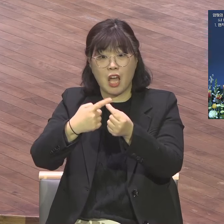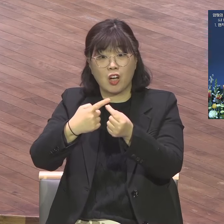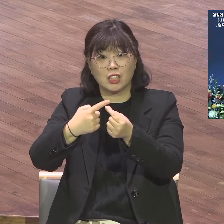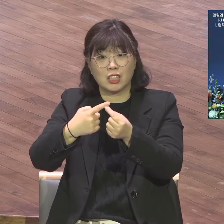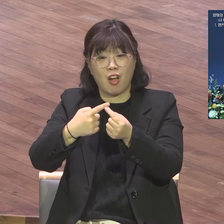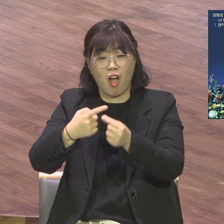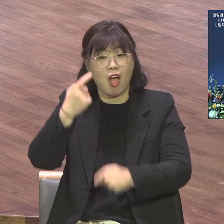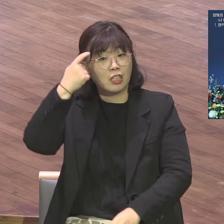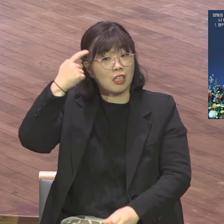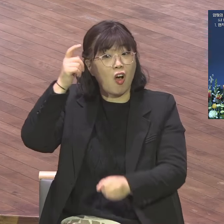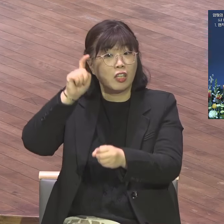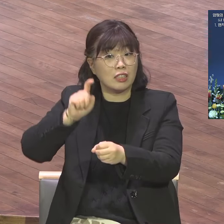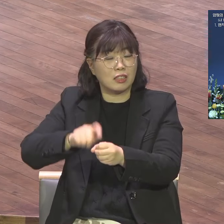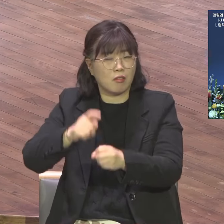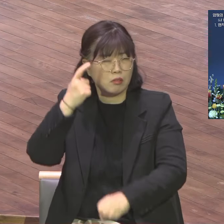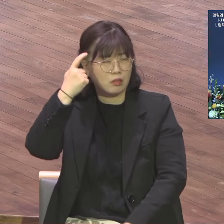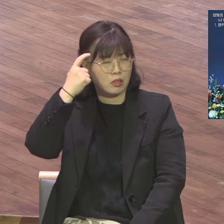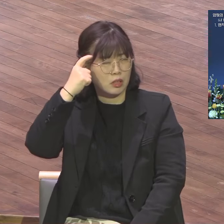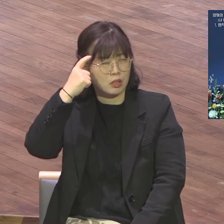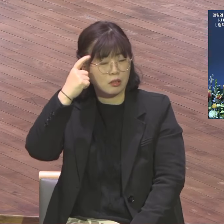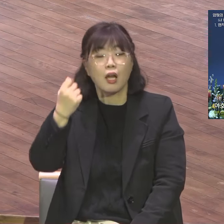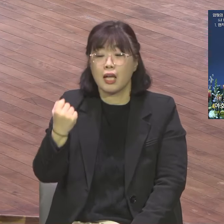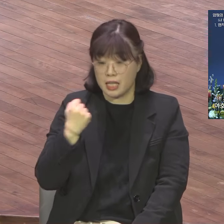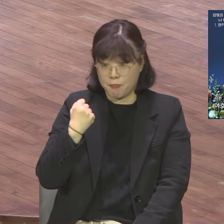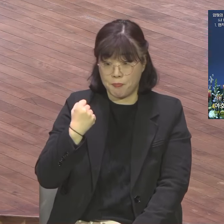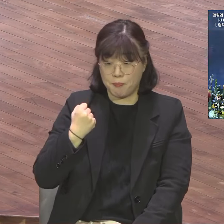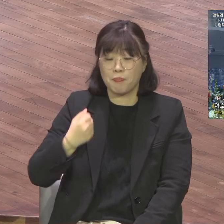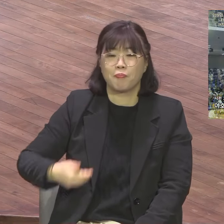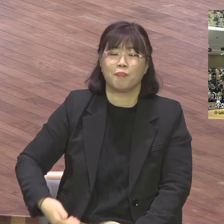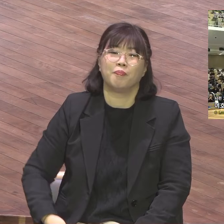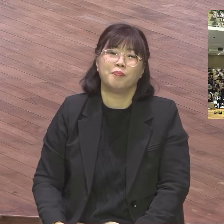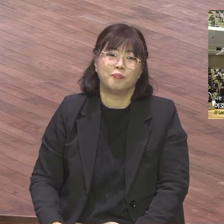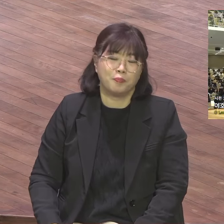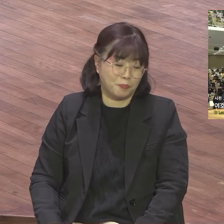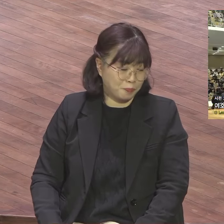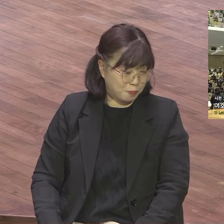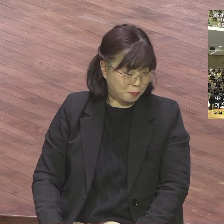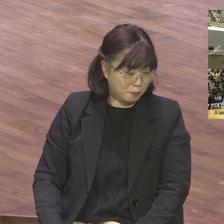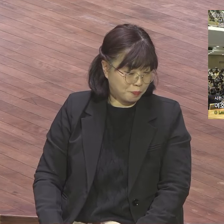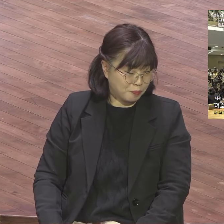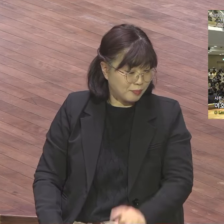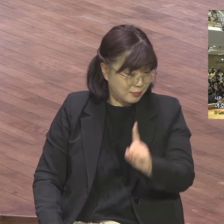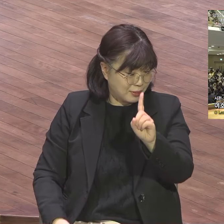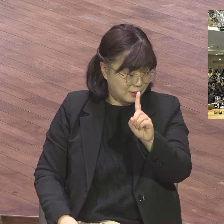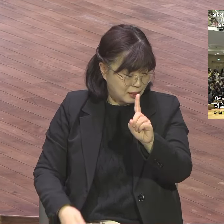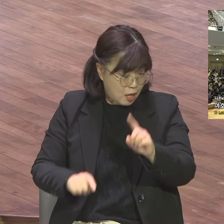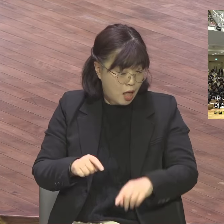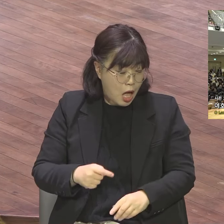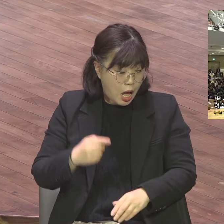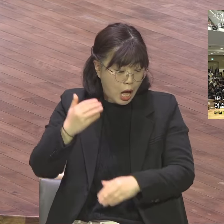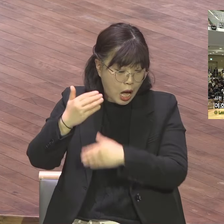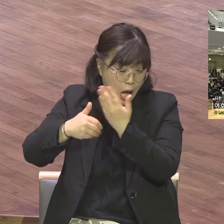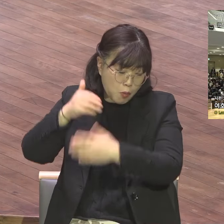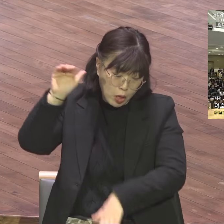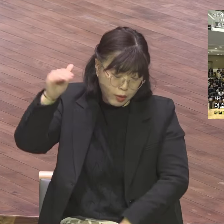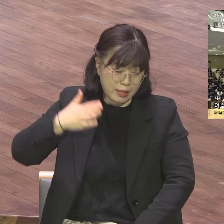지각력입니다. 영적인 지각력. 자, 1절 봅니다. 다시 봅니다. 여호와여 내 마음이